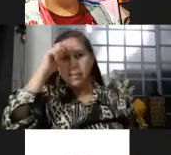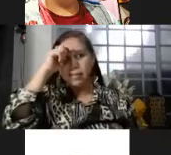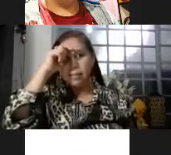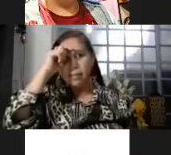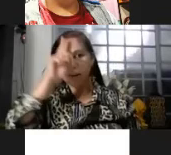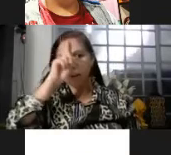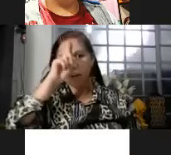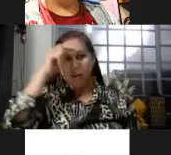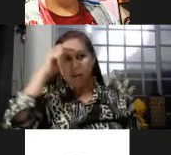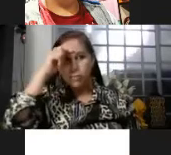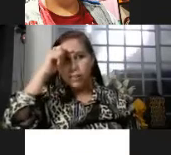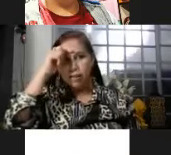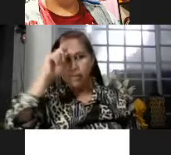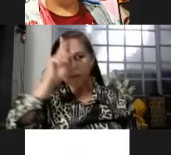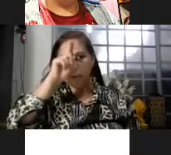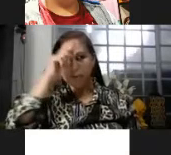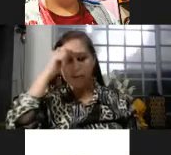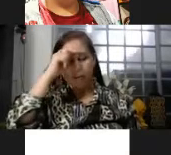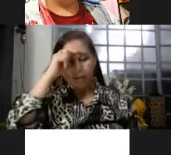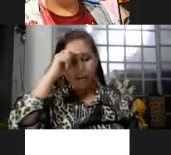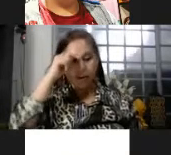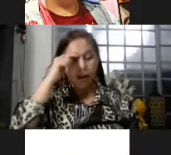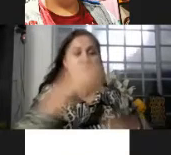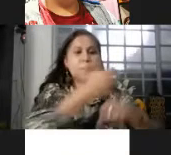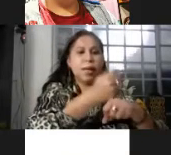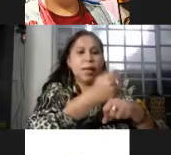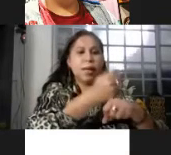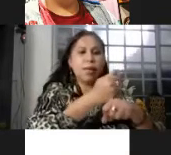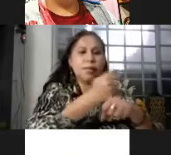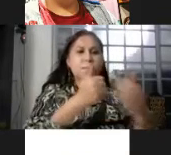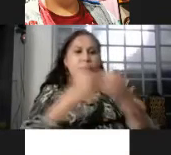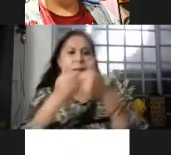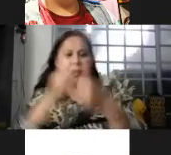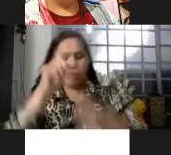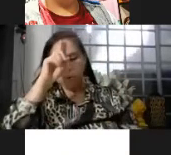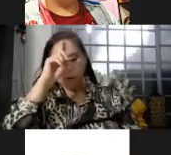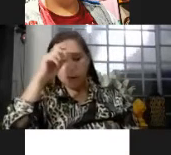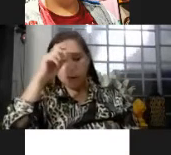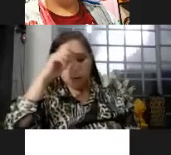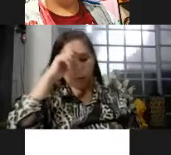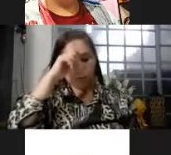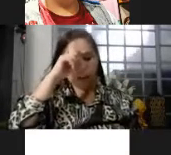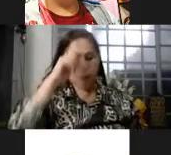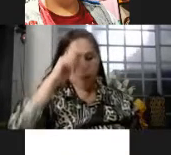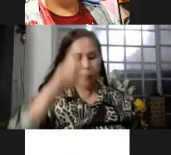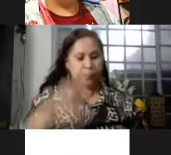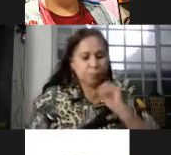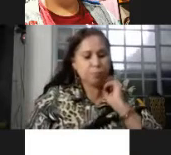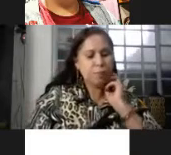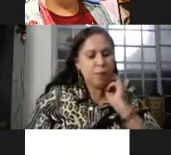assim também, hospital, certo? Praça, perto do hospital.